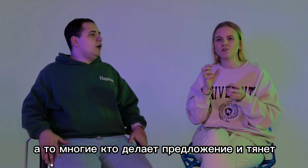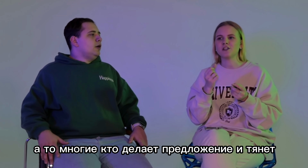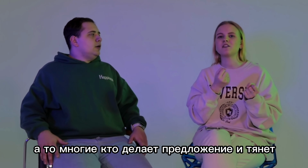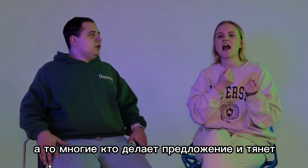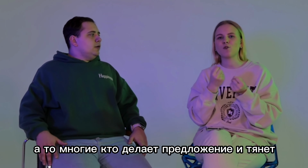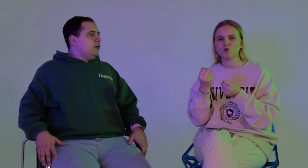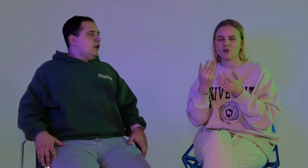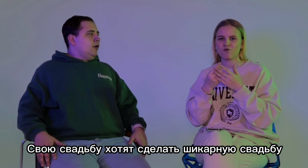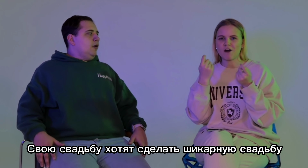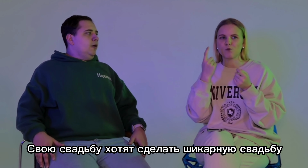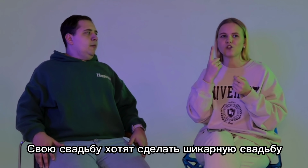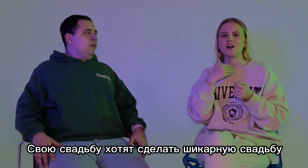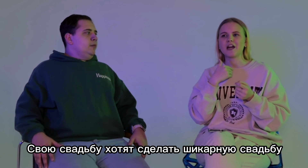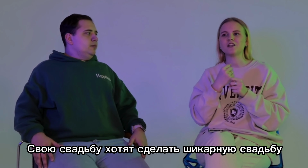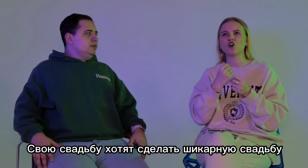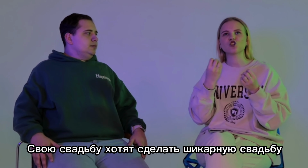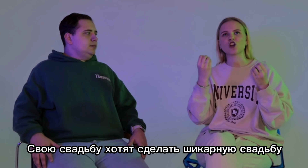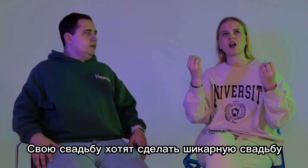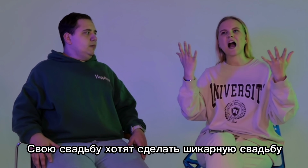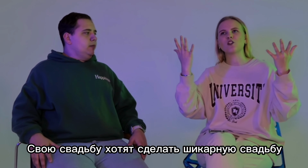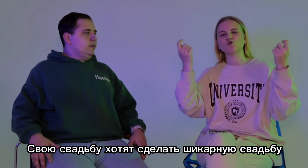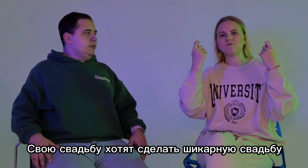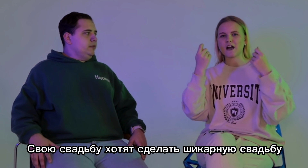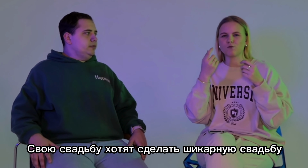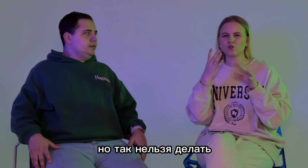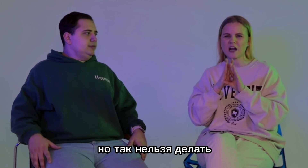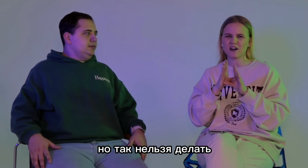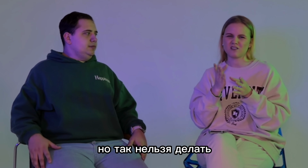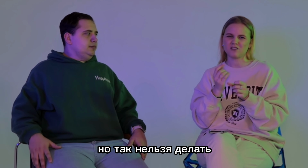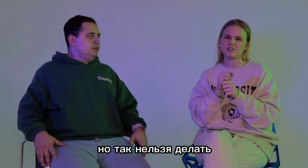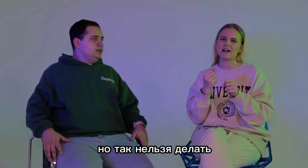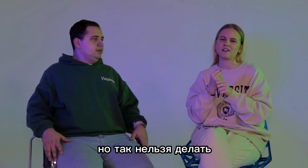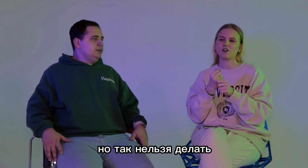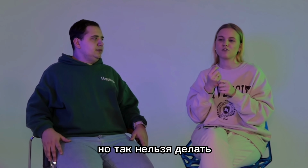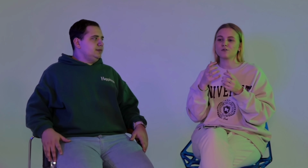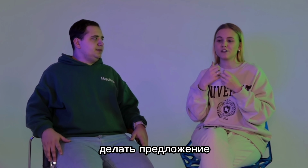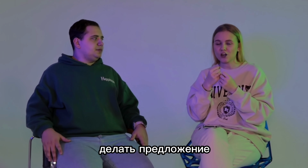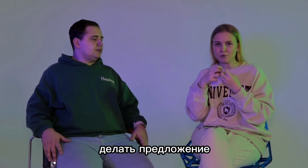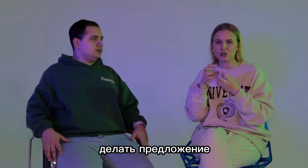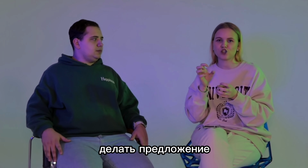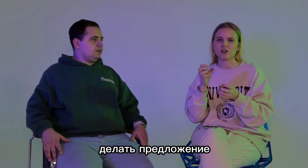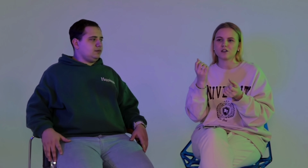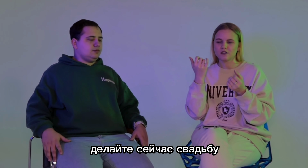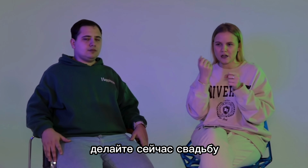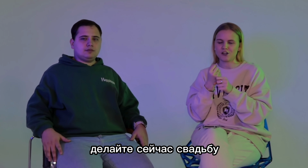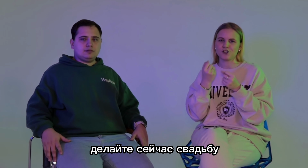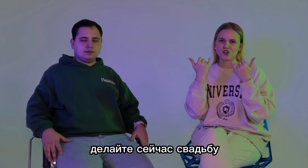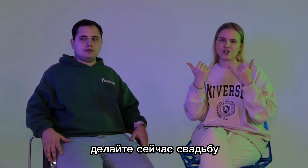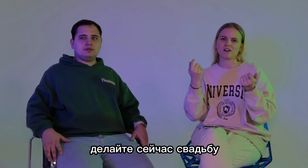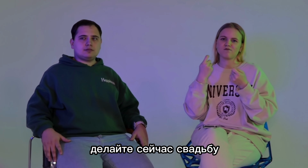и тянут, потом хотят делать шикарную пайпу. Ну так нельзя делать. Делайте предложение, делайте сейчас